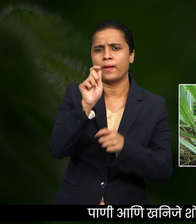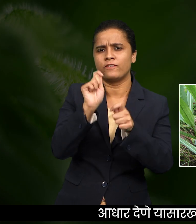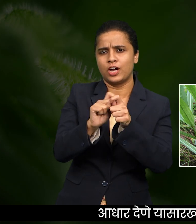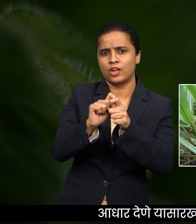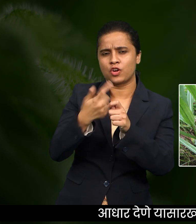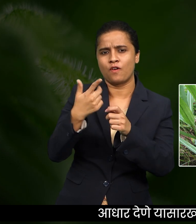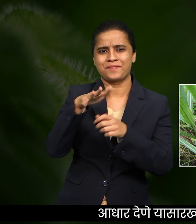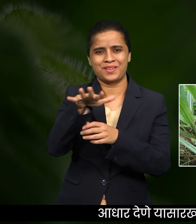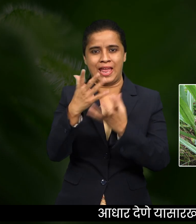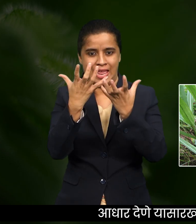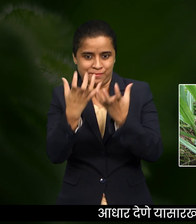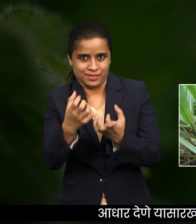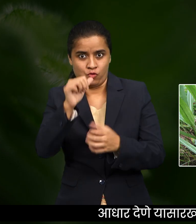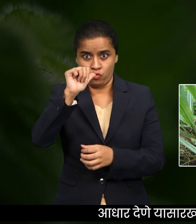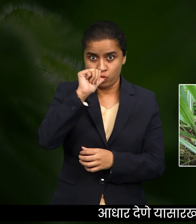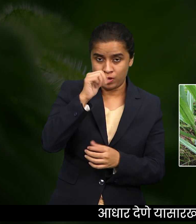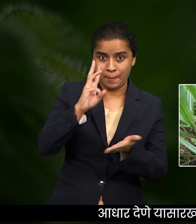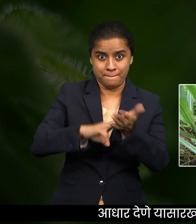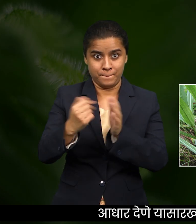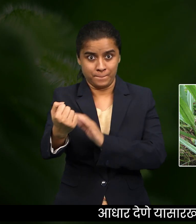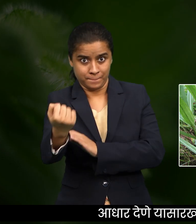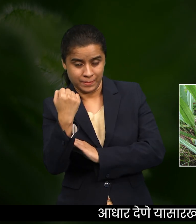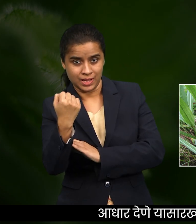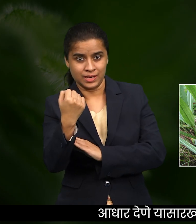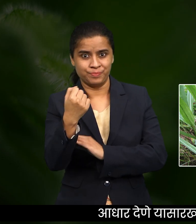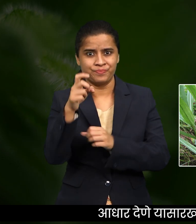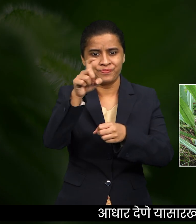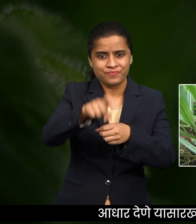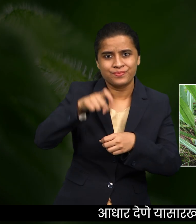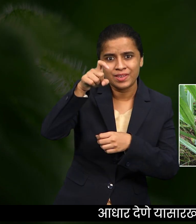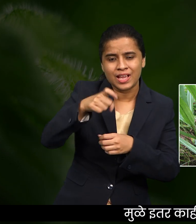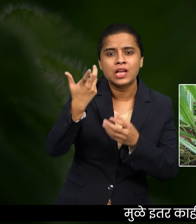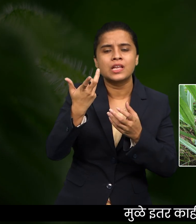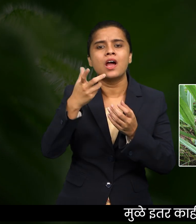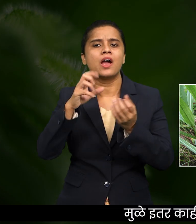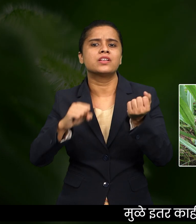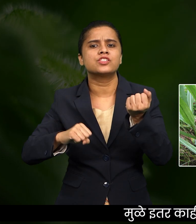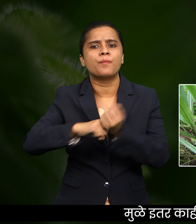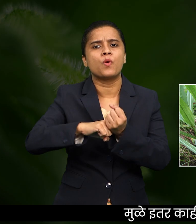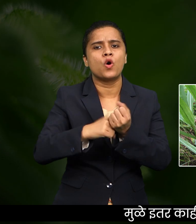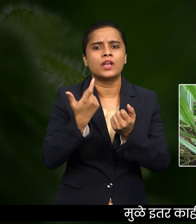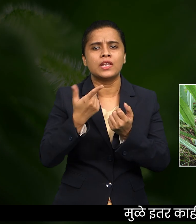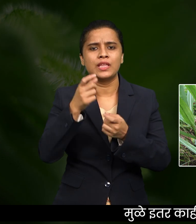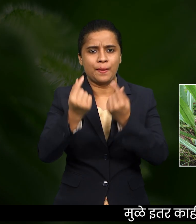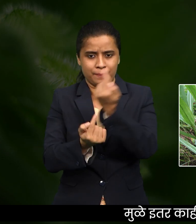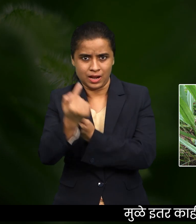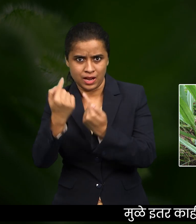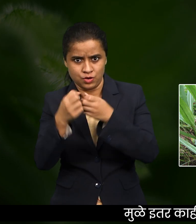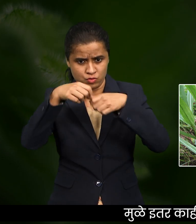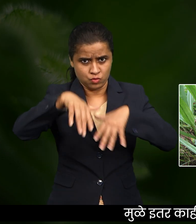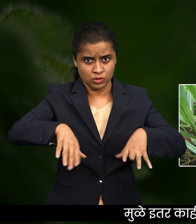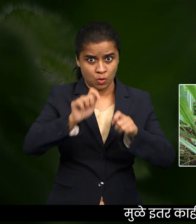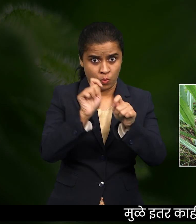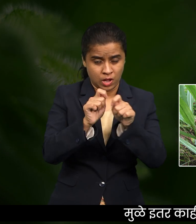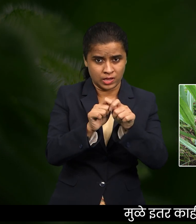देणे यासारख्या सामान्य कार्याव्यतिरिक्त मुळे इतर काही कार्य देखील करतात.